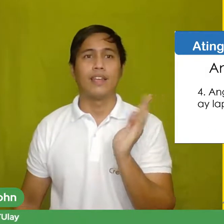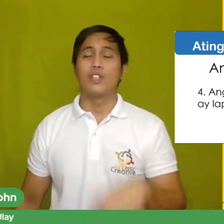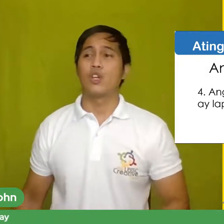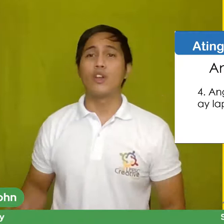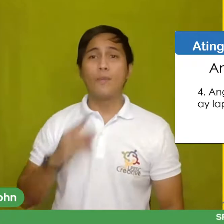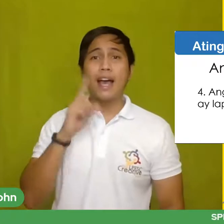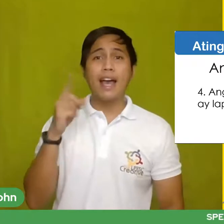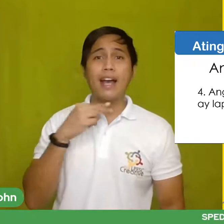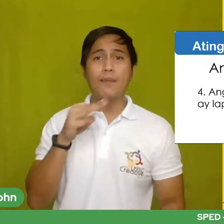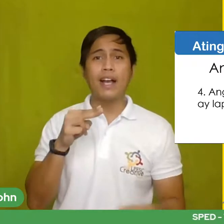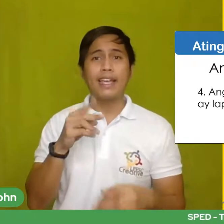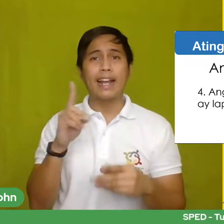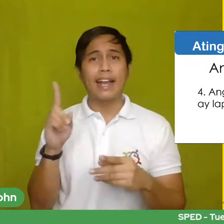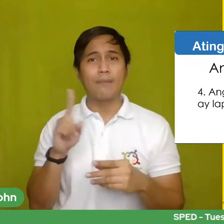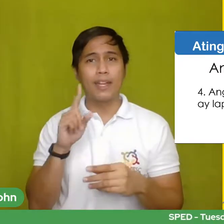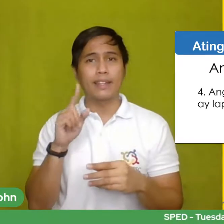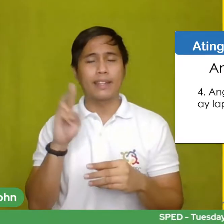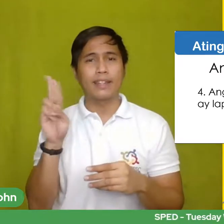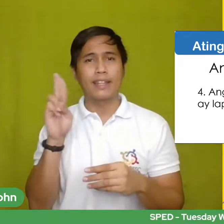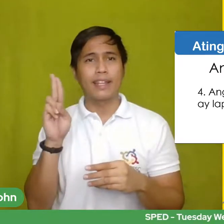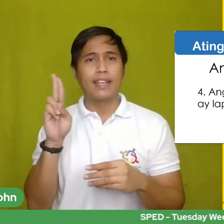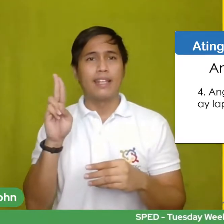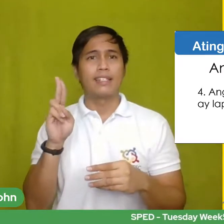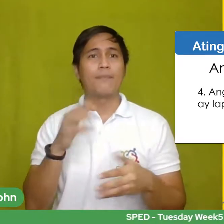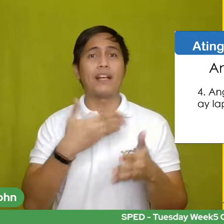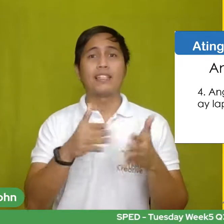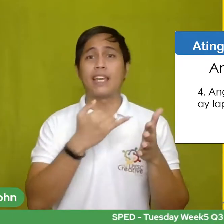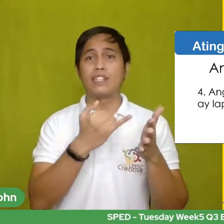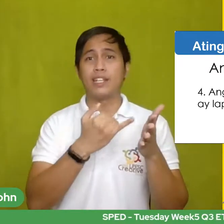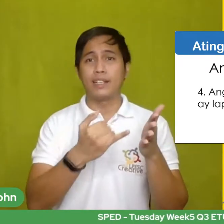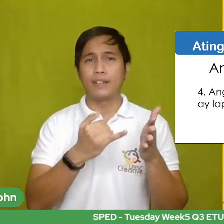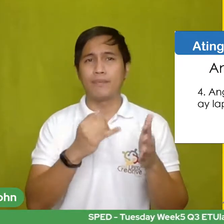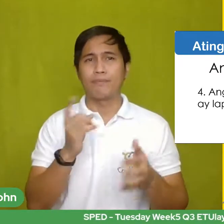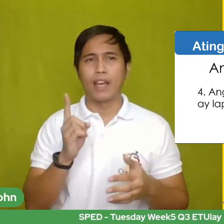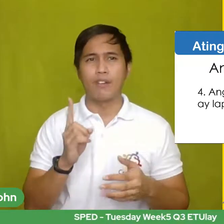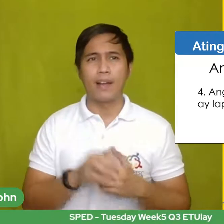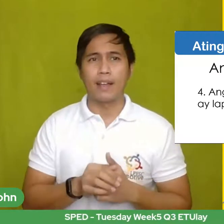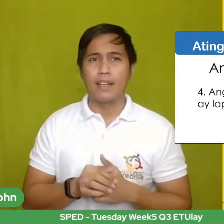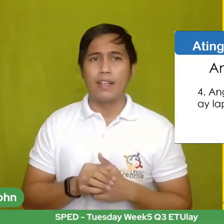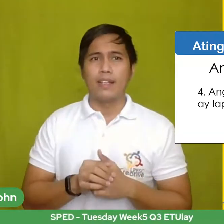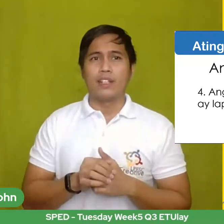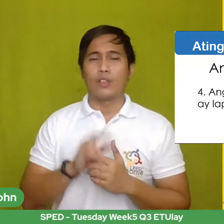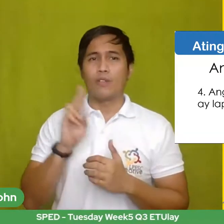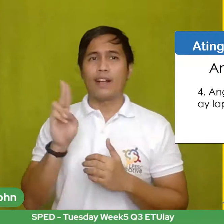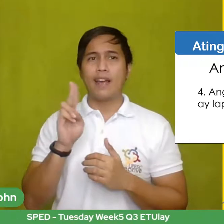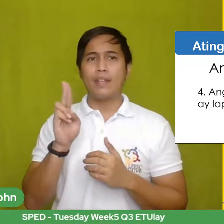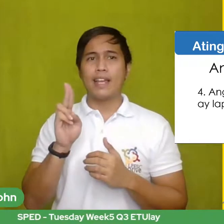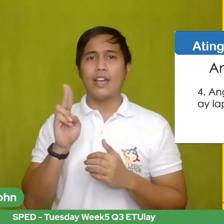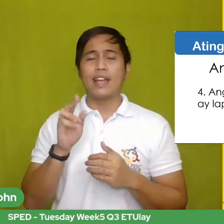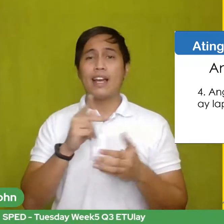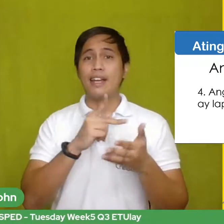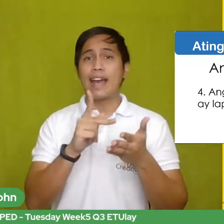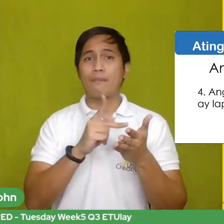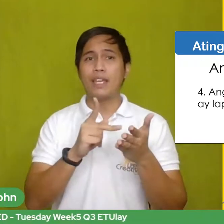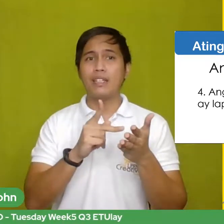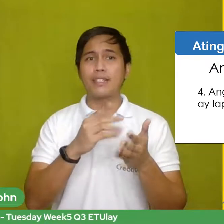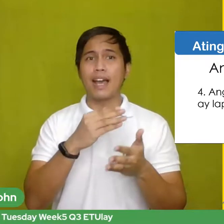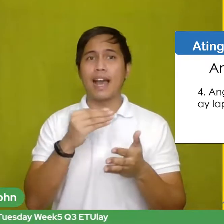So ano ba ang mga ginagamit sa pag-sketching? Ano ba? So gumagamit tayo ng lapis